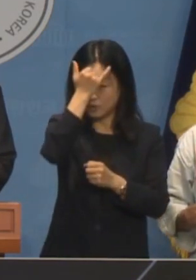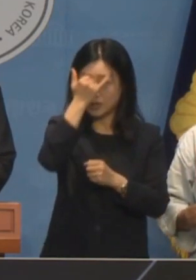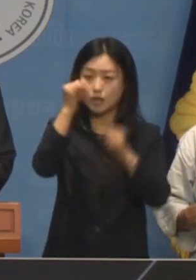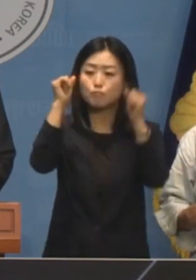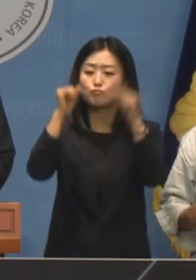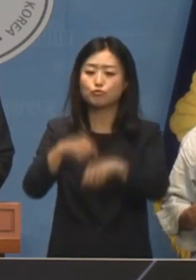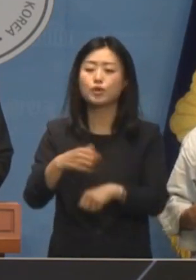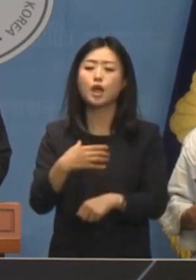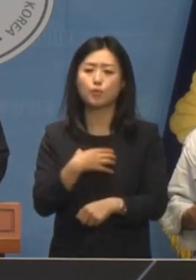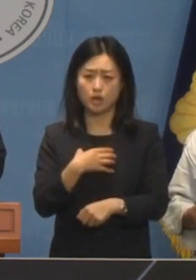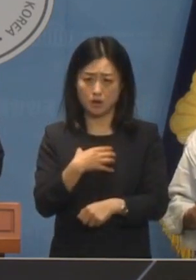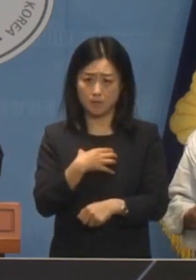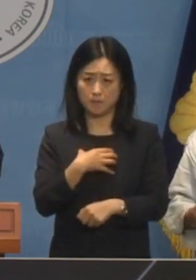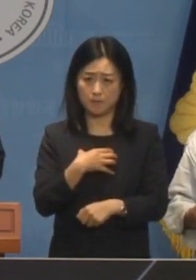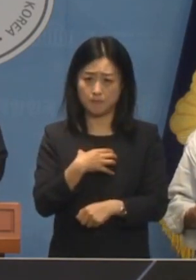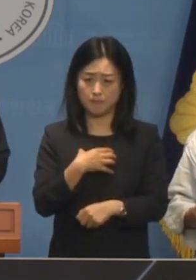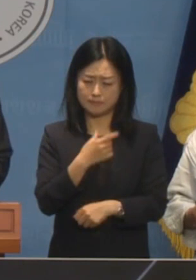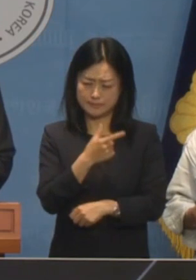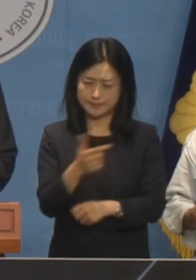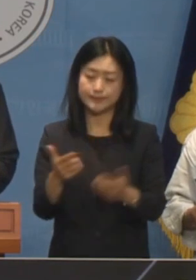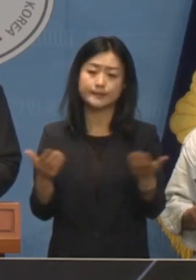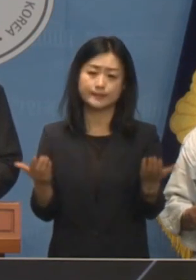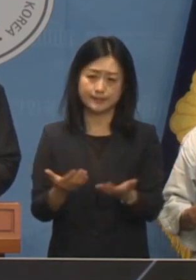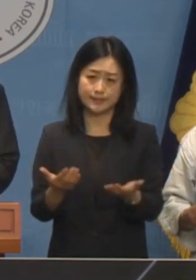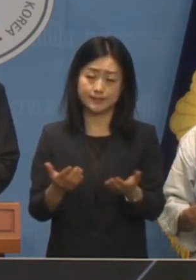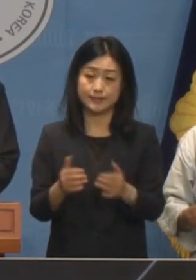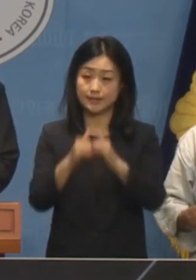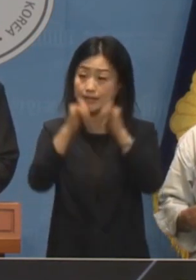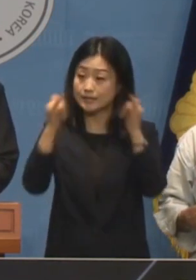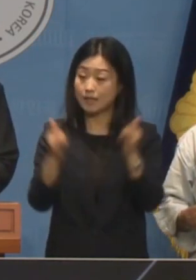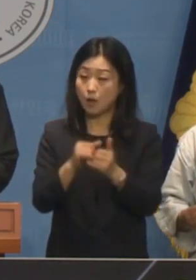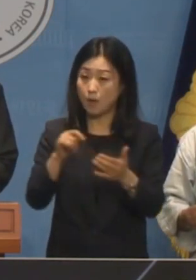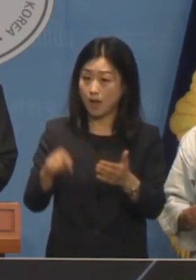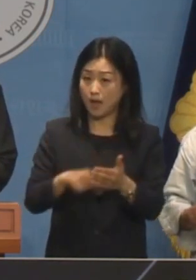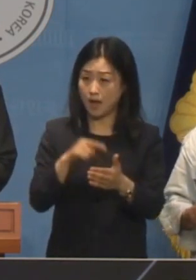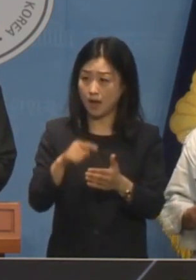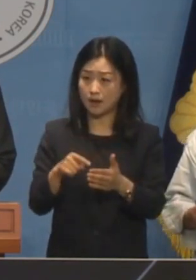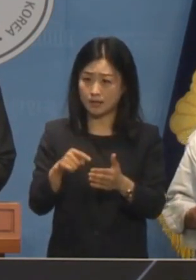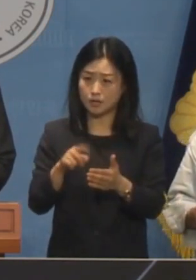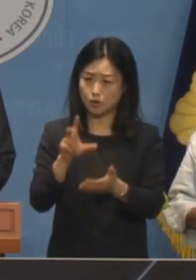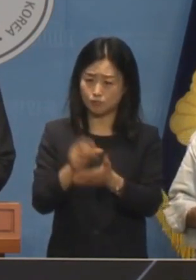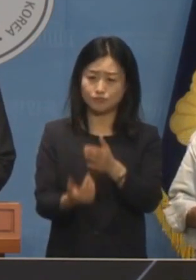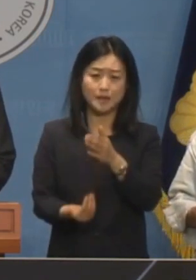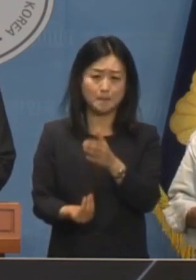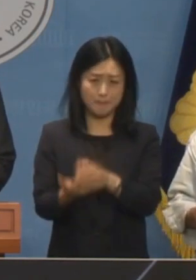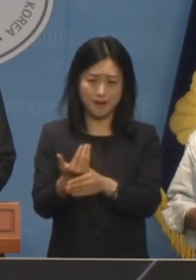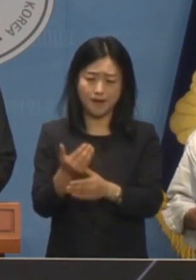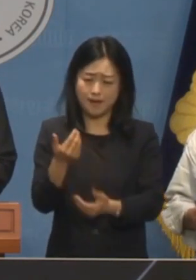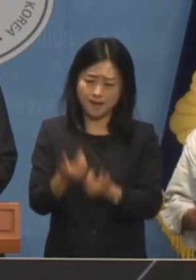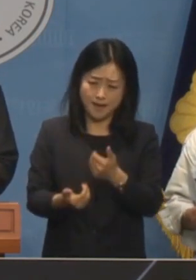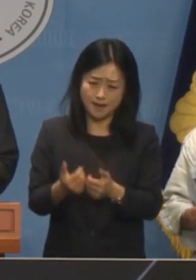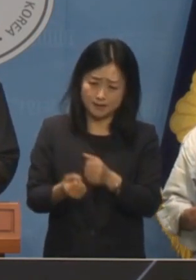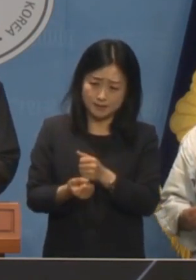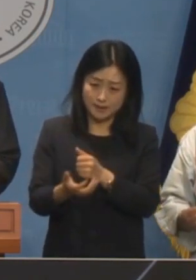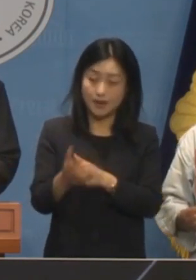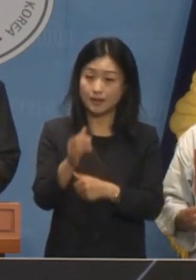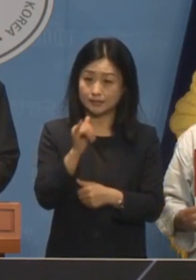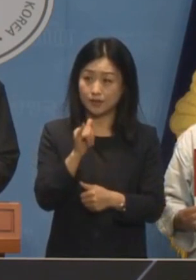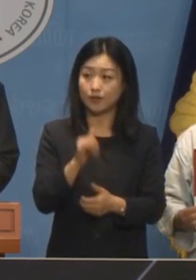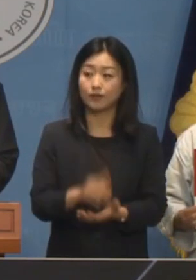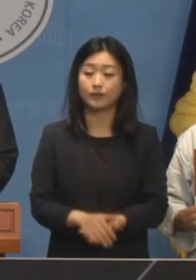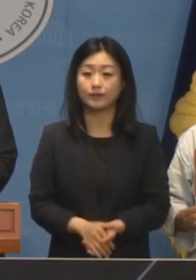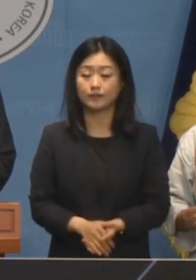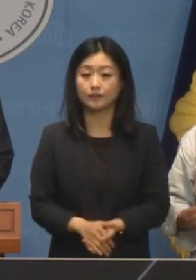붕괴를 우려할 만큼 엄청난 사회적 파장을 일으키고 있는 사안입니다.